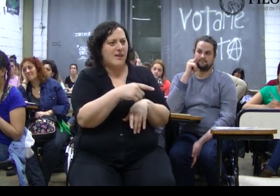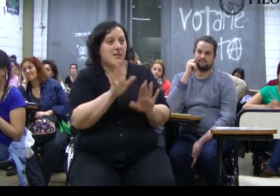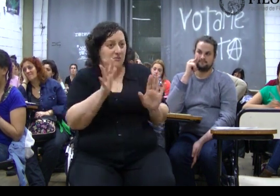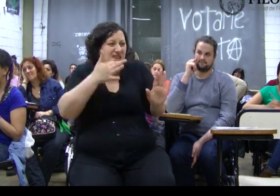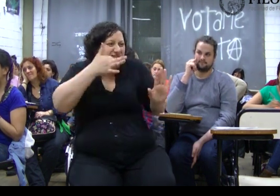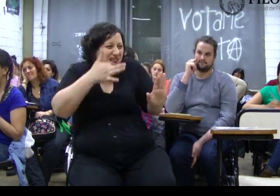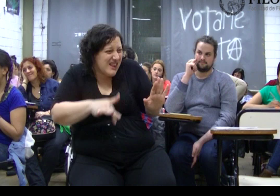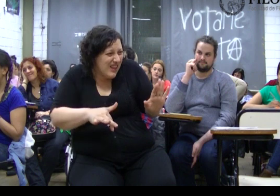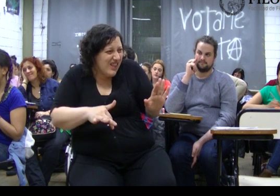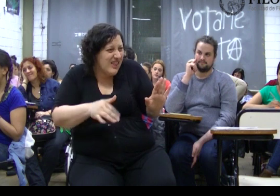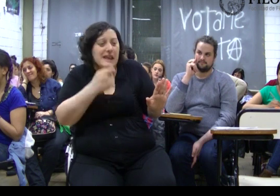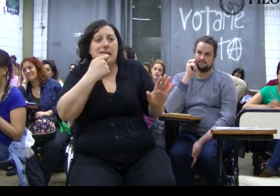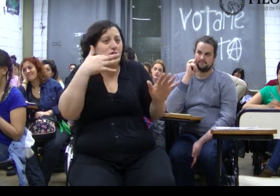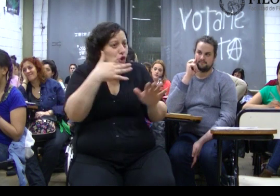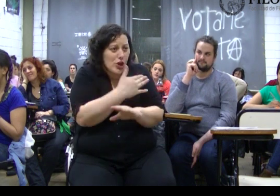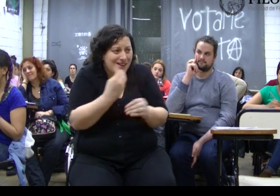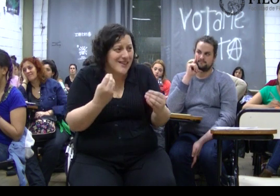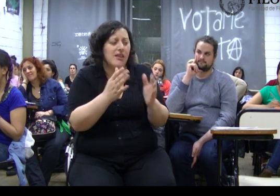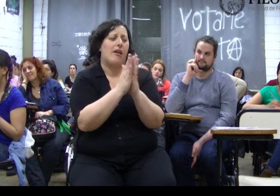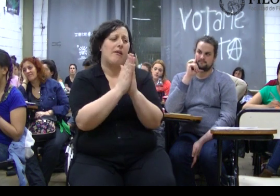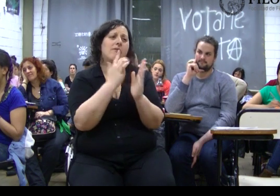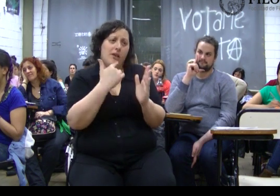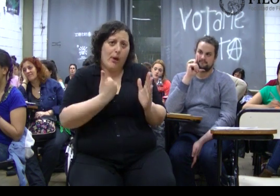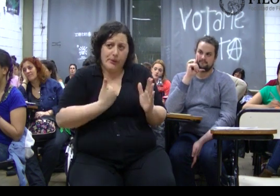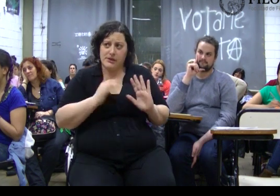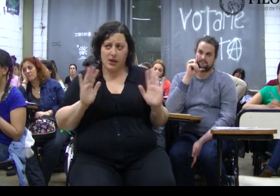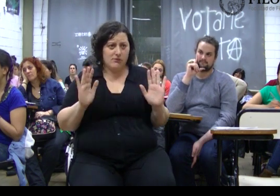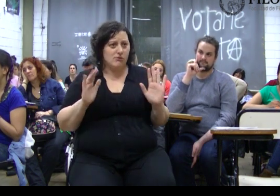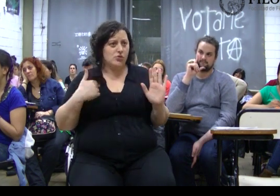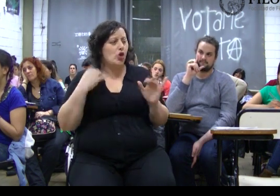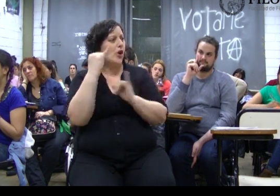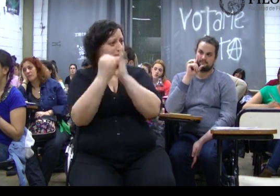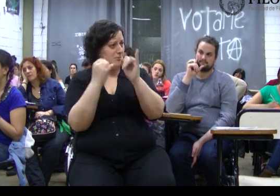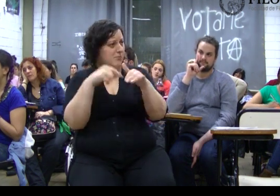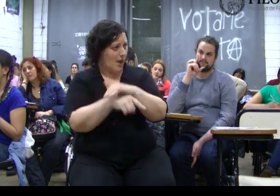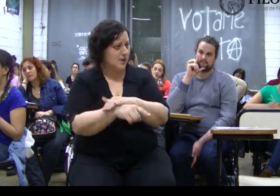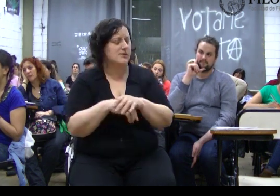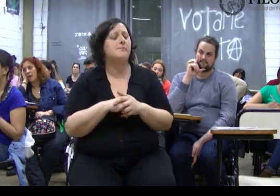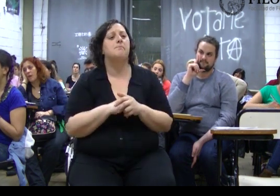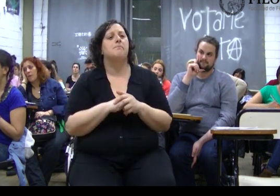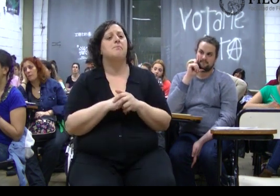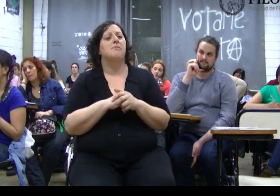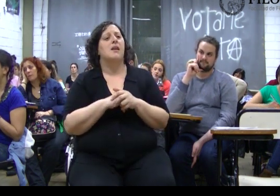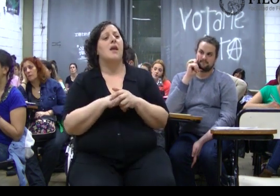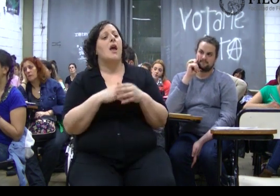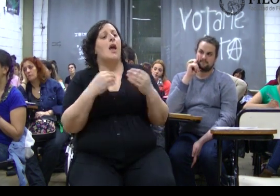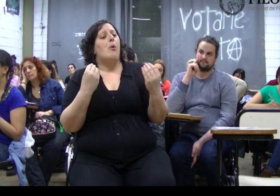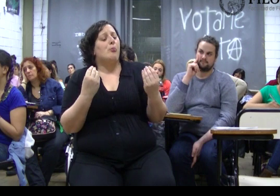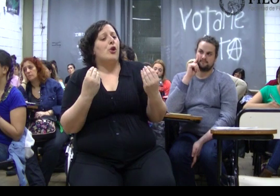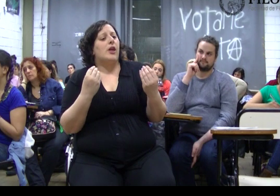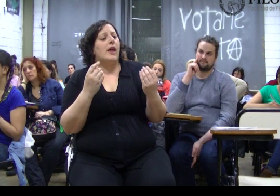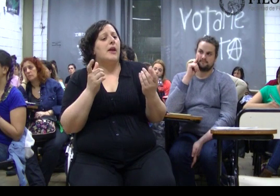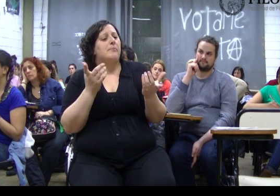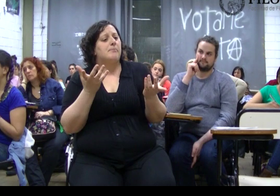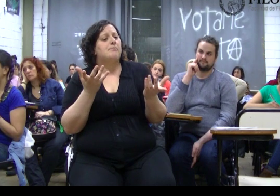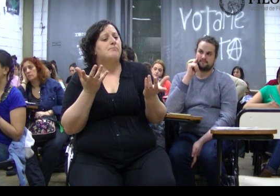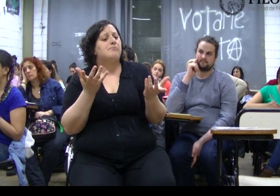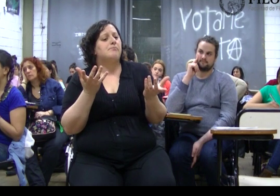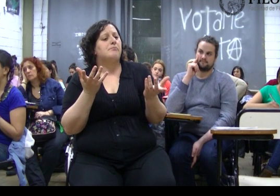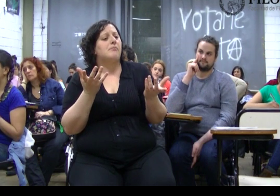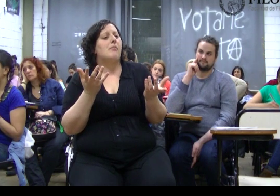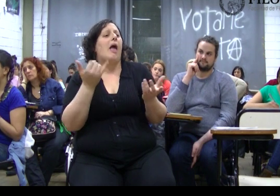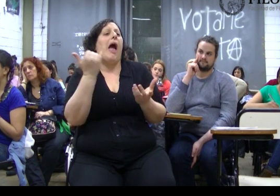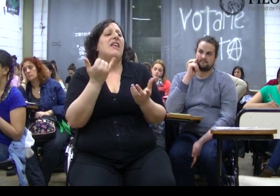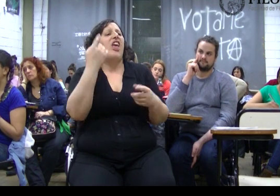me dicen, por favor. Eso otro de la normalidad, porque en definitiva un poco el juego de palabras con la diversidad, ¿no? Decimos la